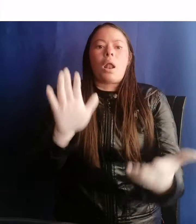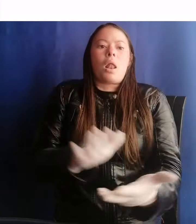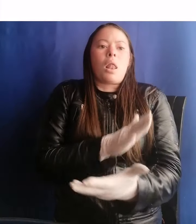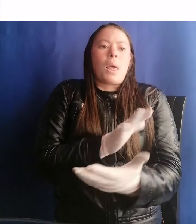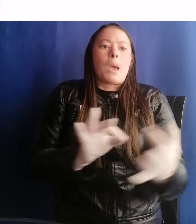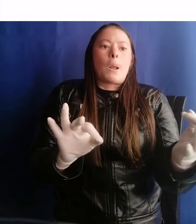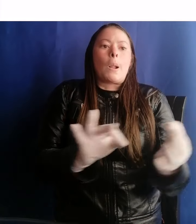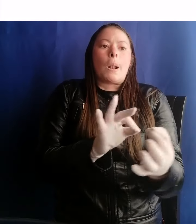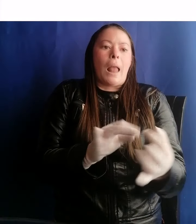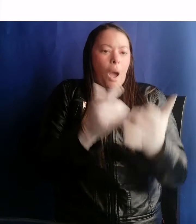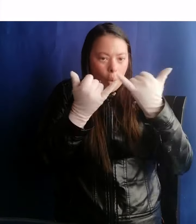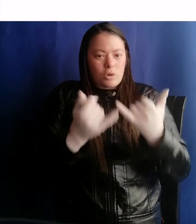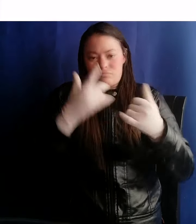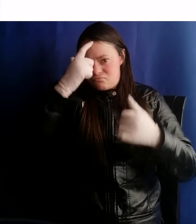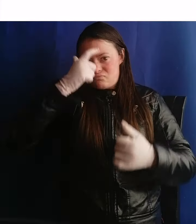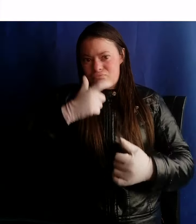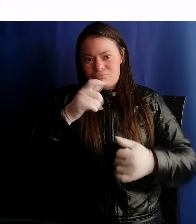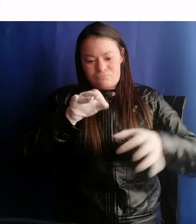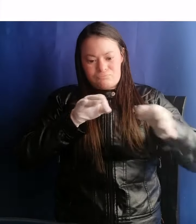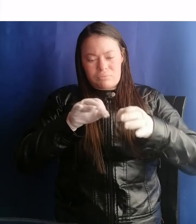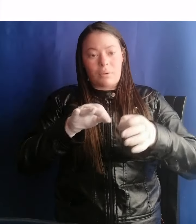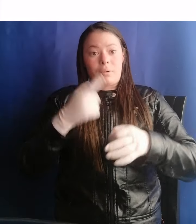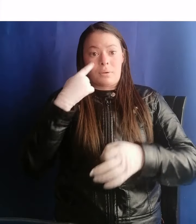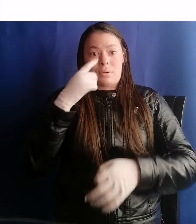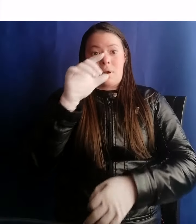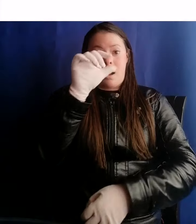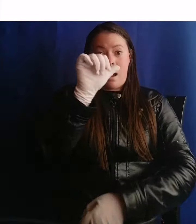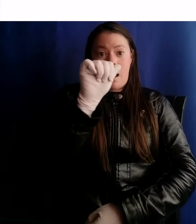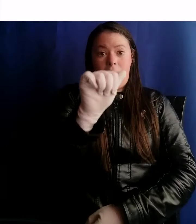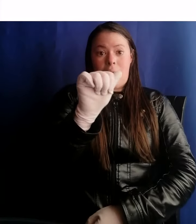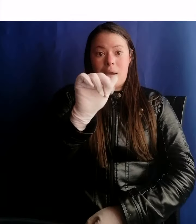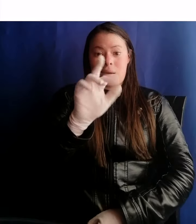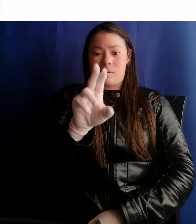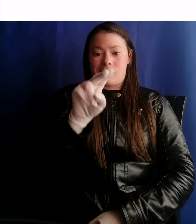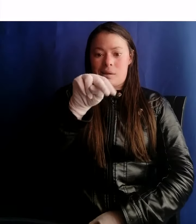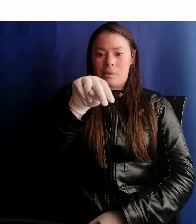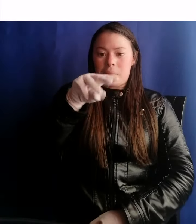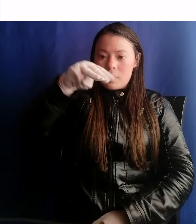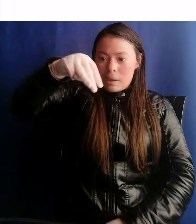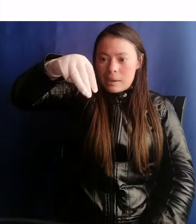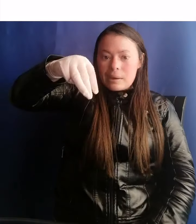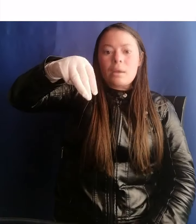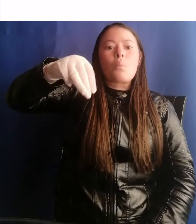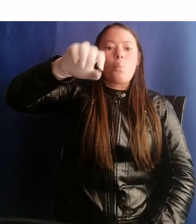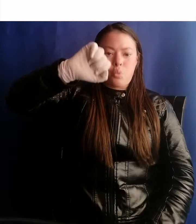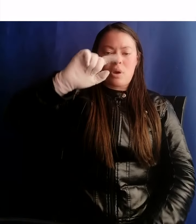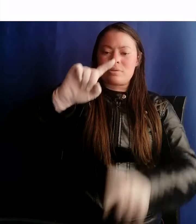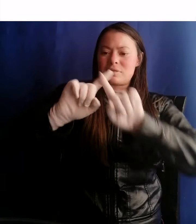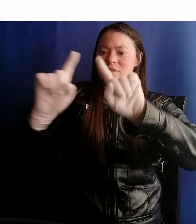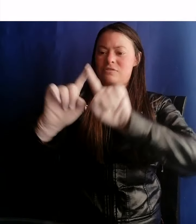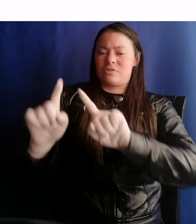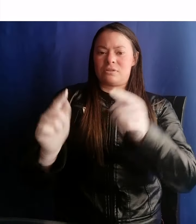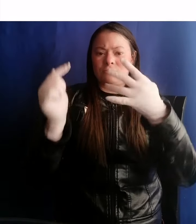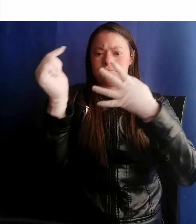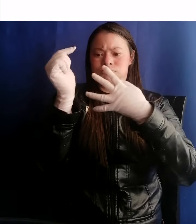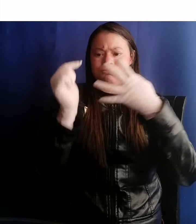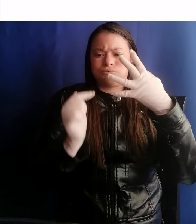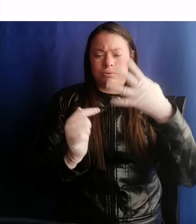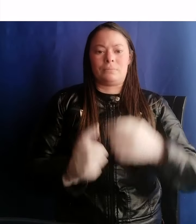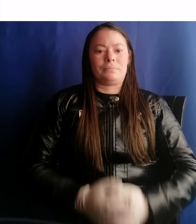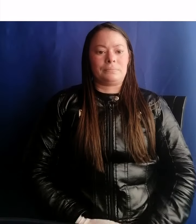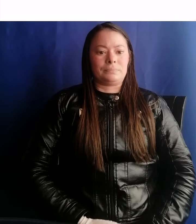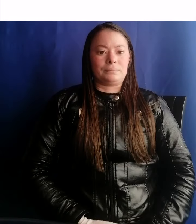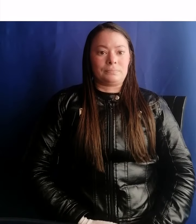Te prometo que ya viene la explicación, es que me engolosiné con la musiquita y la enzima bailadora, pero antes te advierto que esta enzima puede